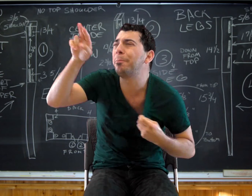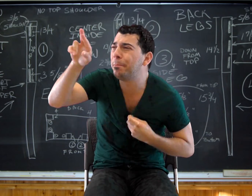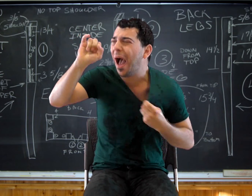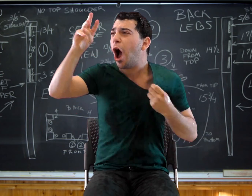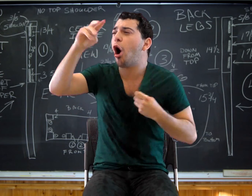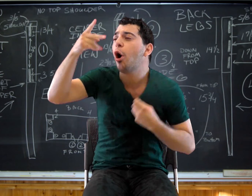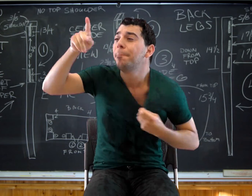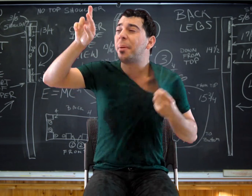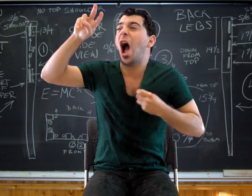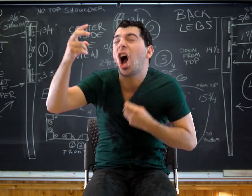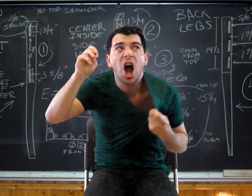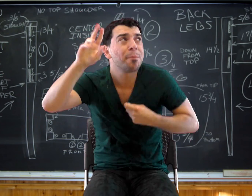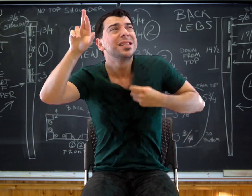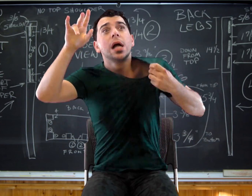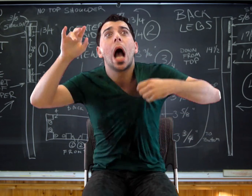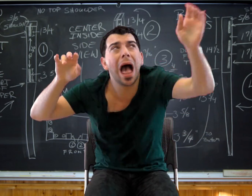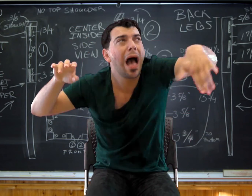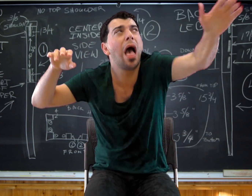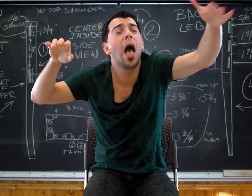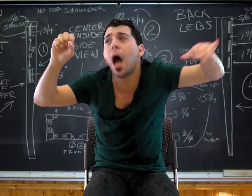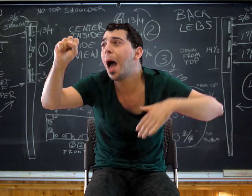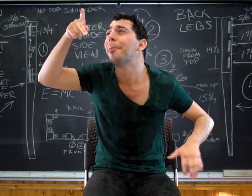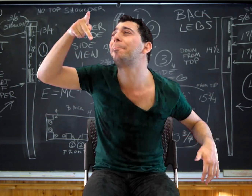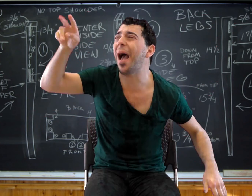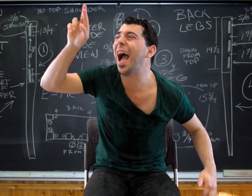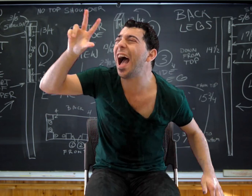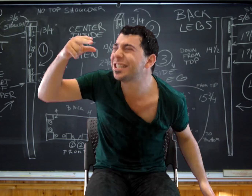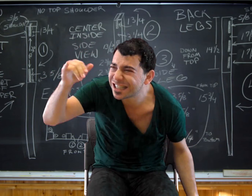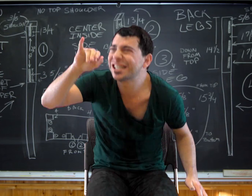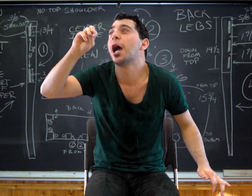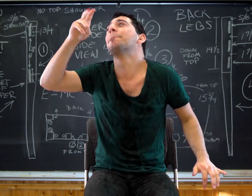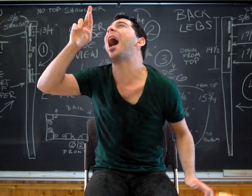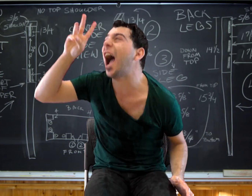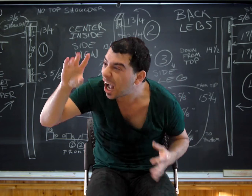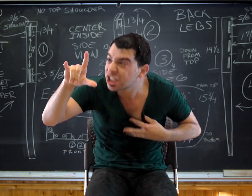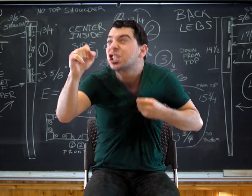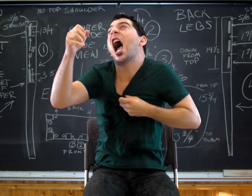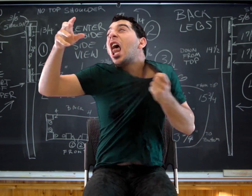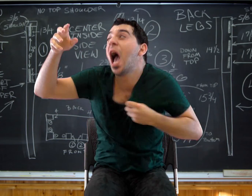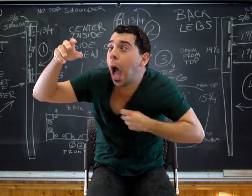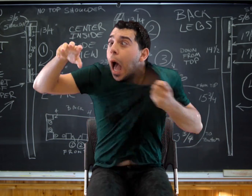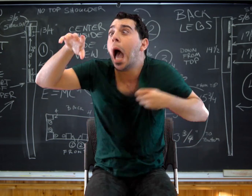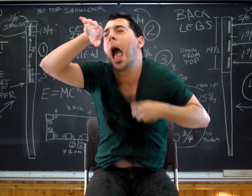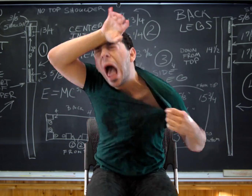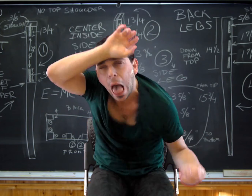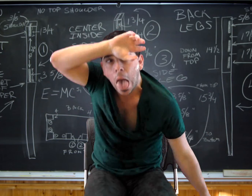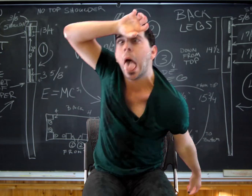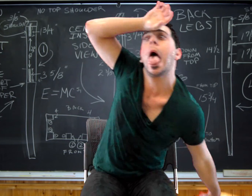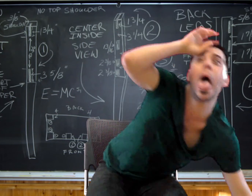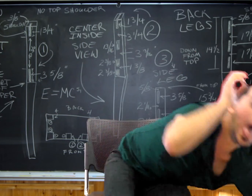חם. אוי.